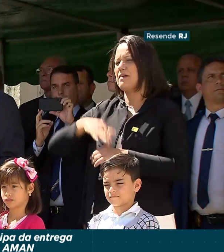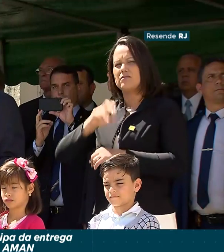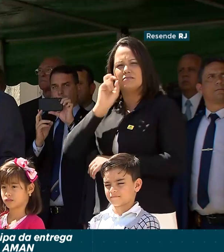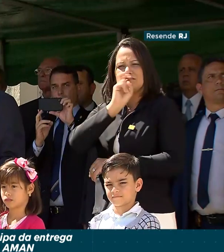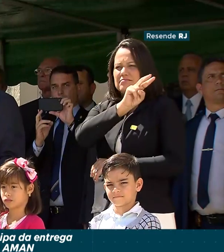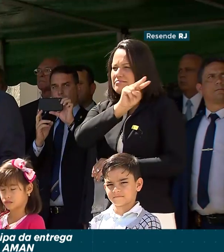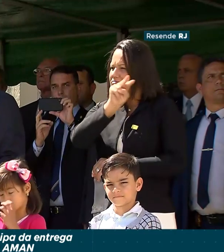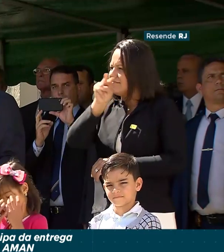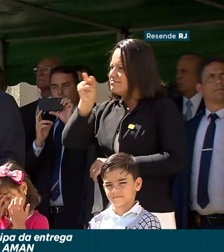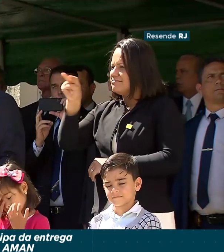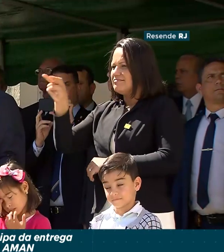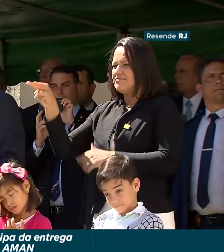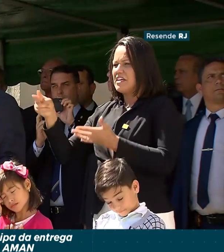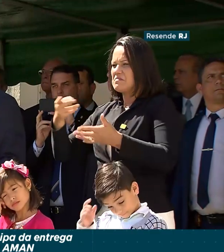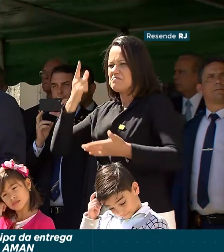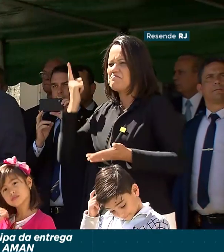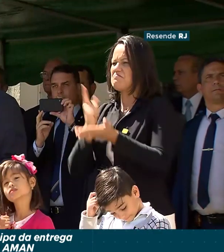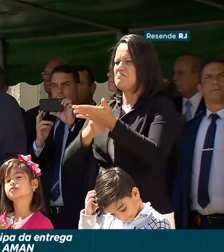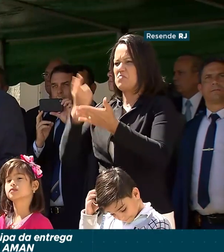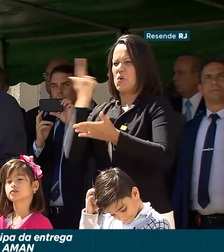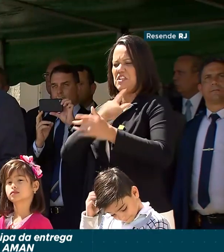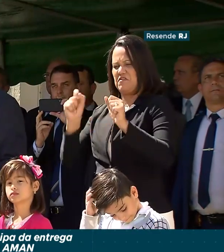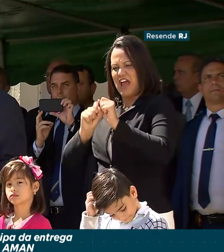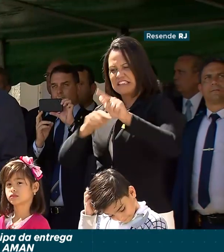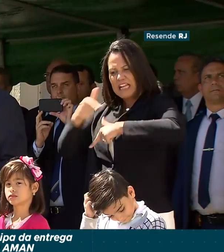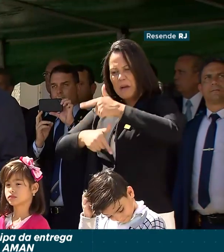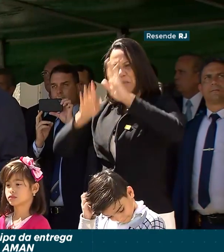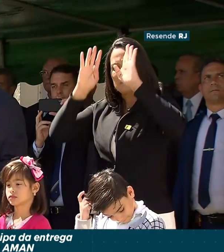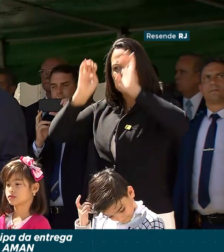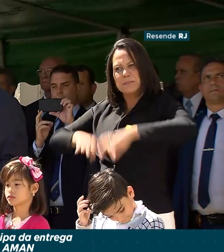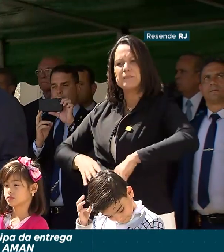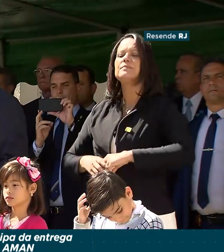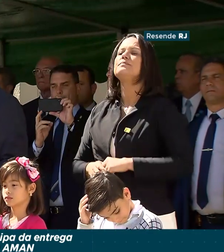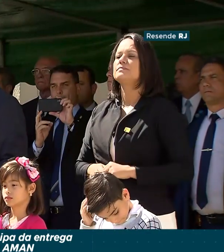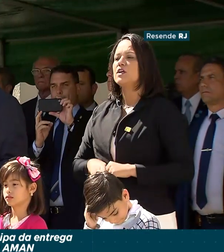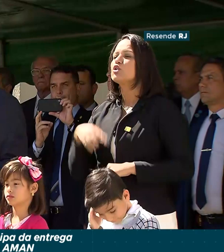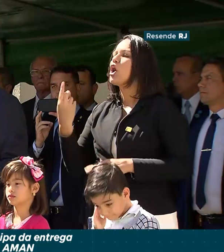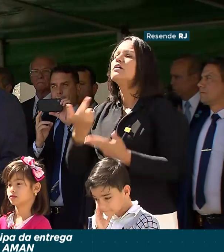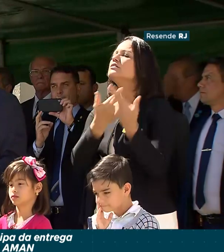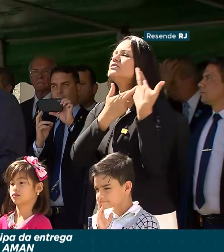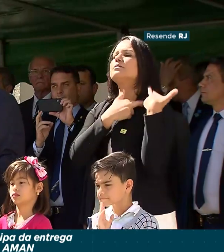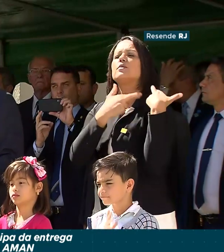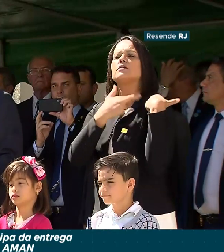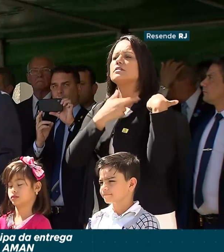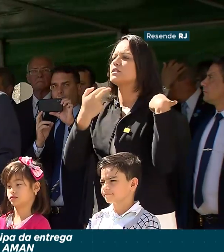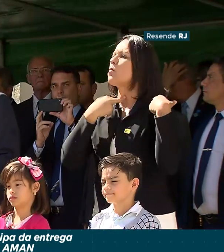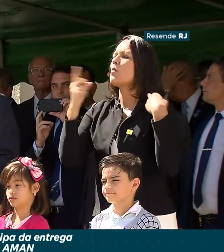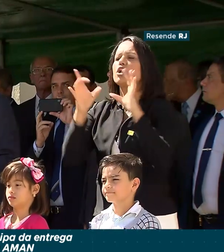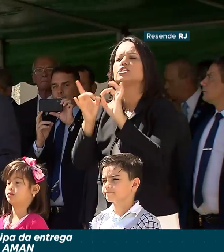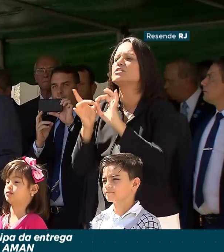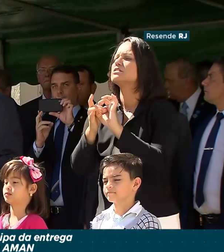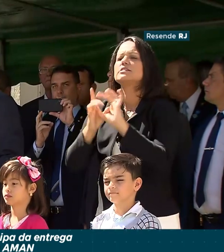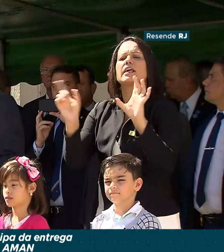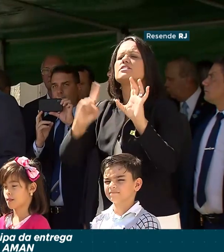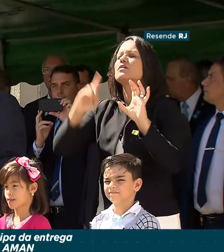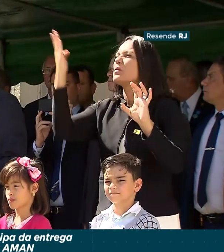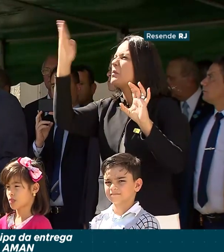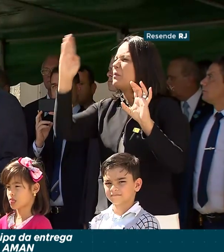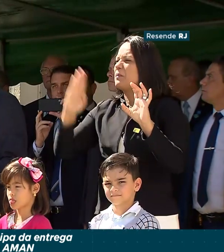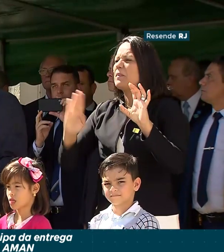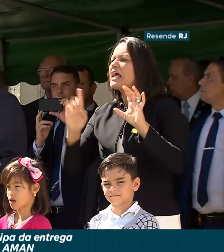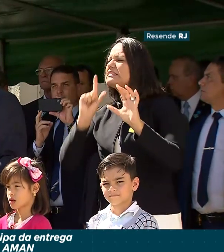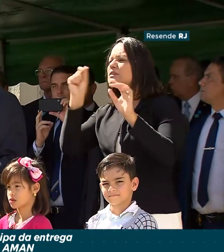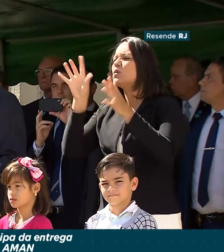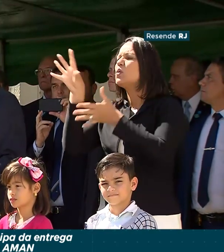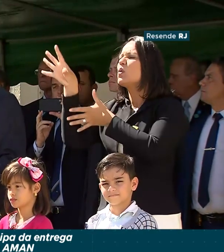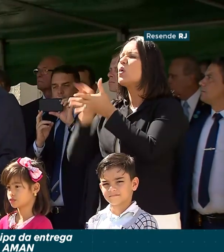ver a missão cumprida. E a nossa missão é não deixar o Brasil se